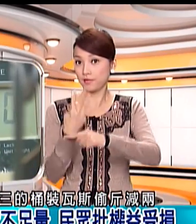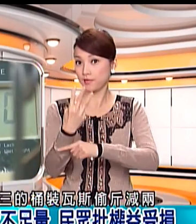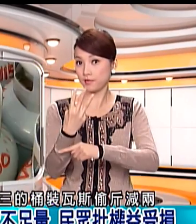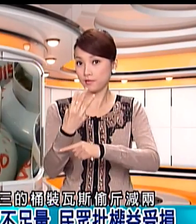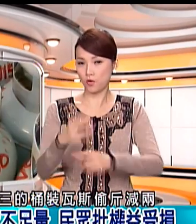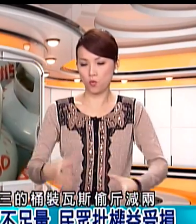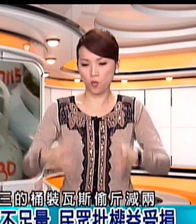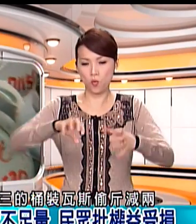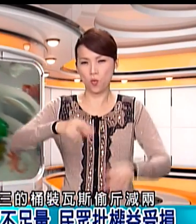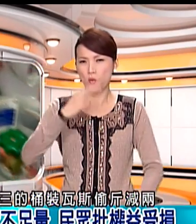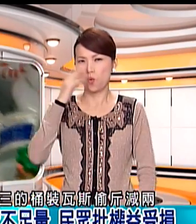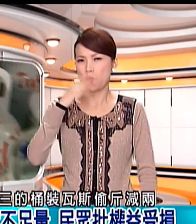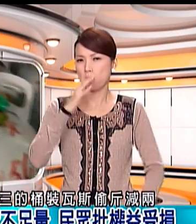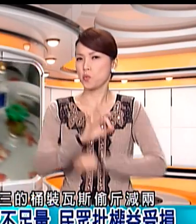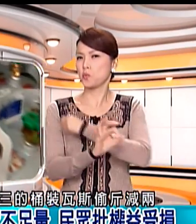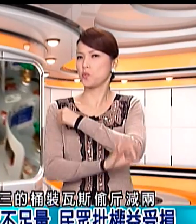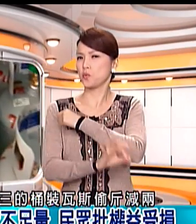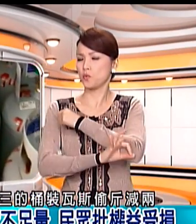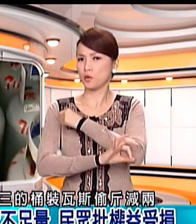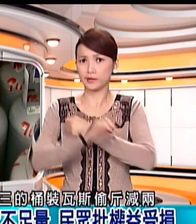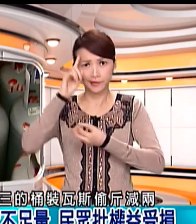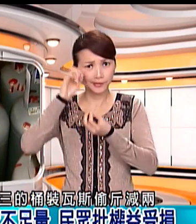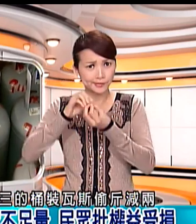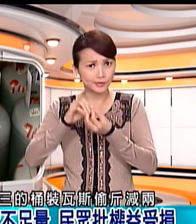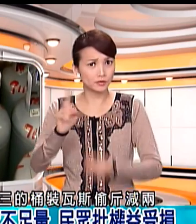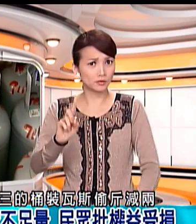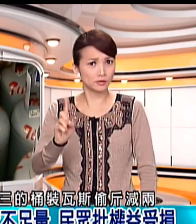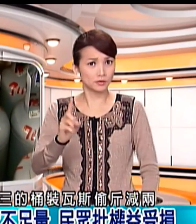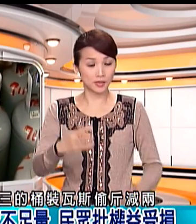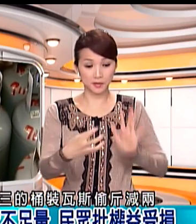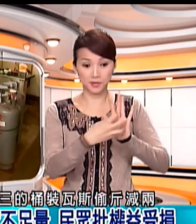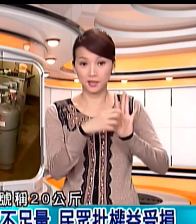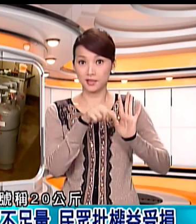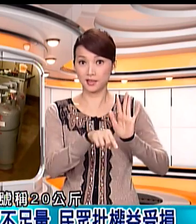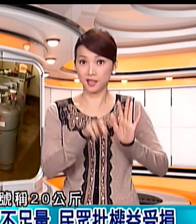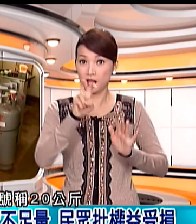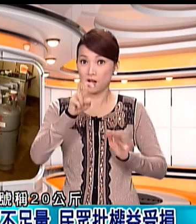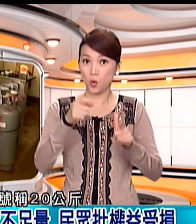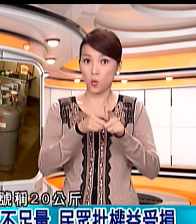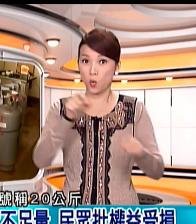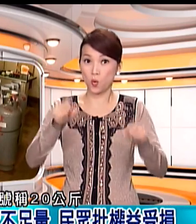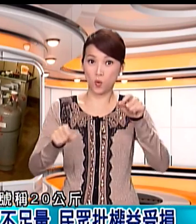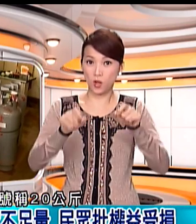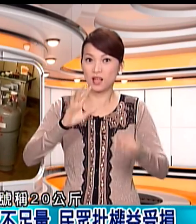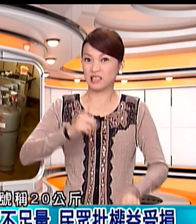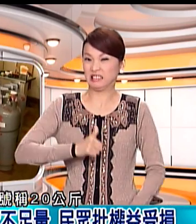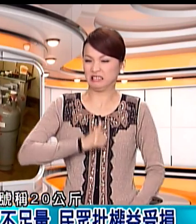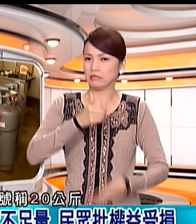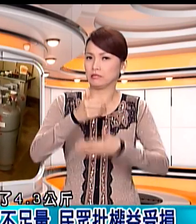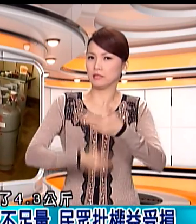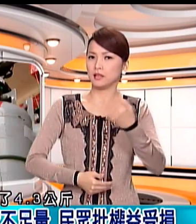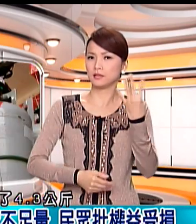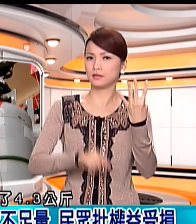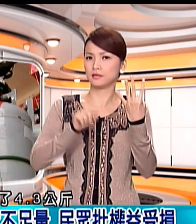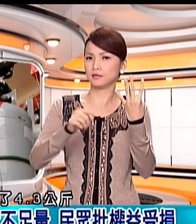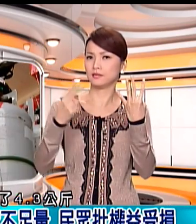达1/4的桶装瓦斯偷斤减两。最离谱的是，号称20公斤，实际重量少